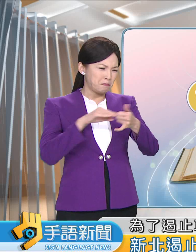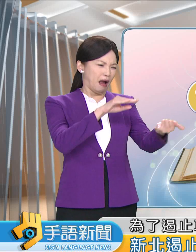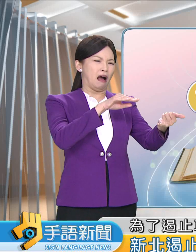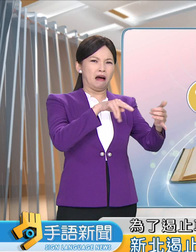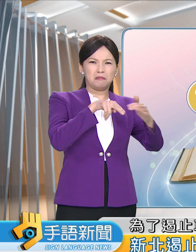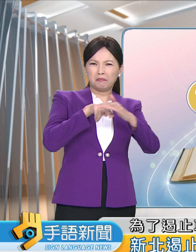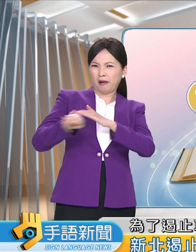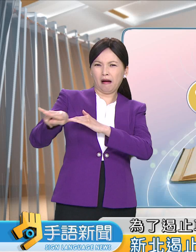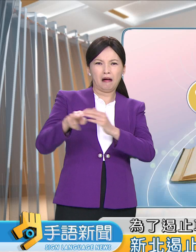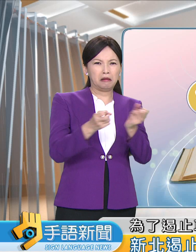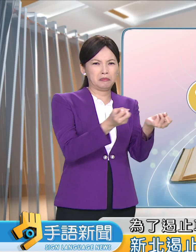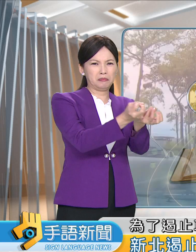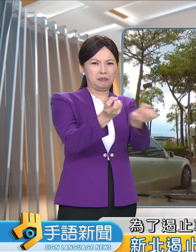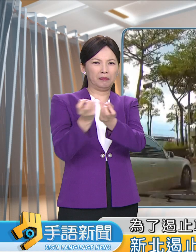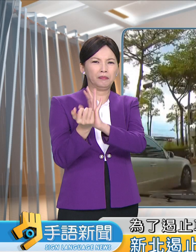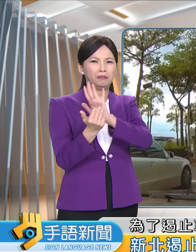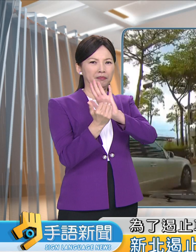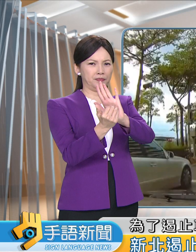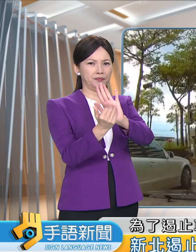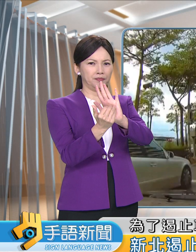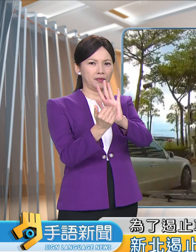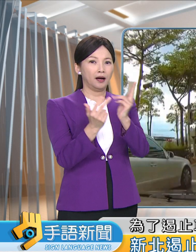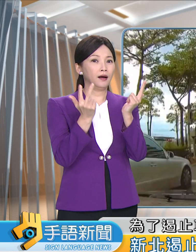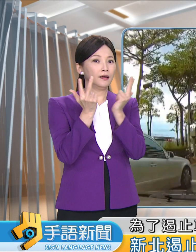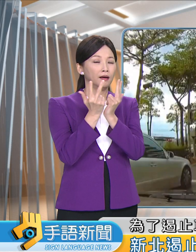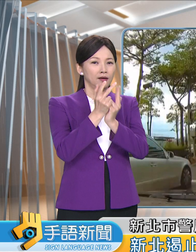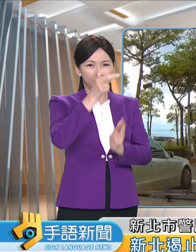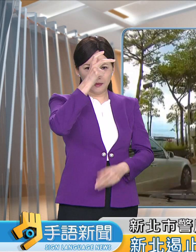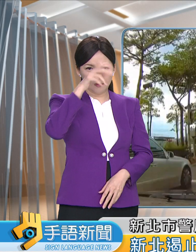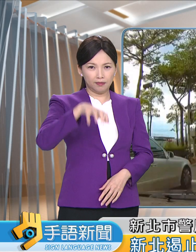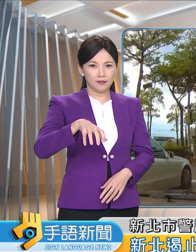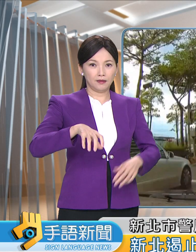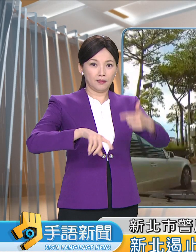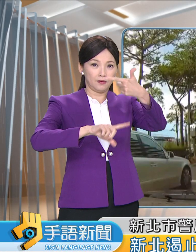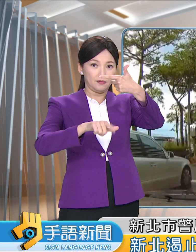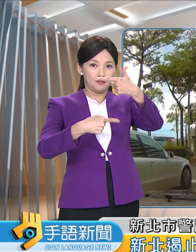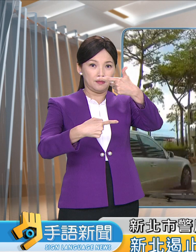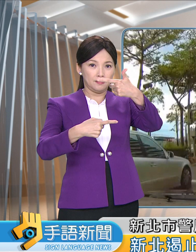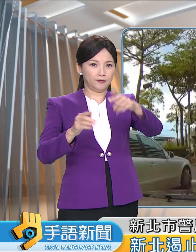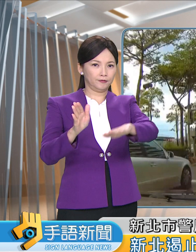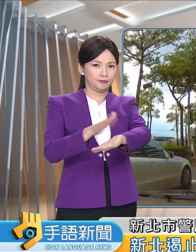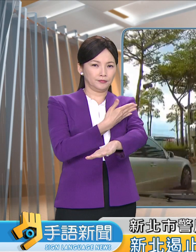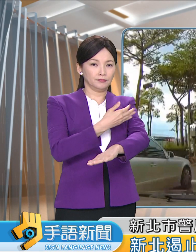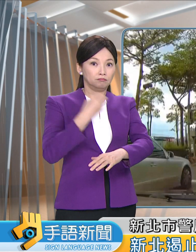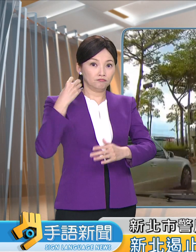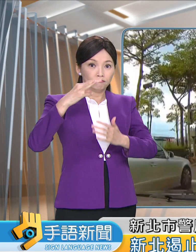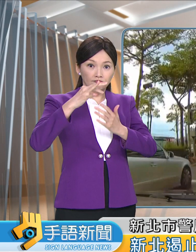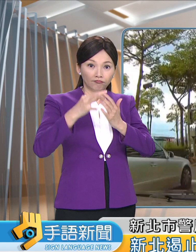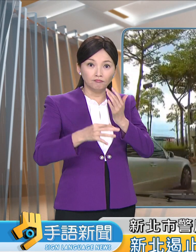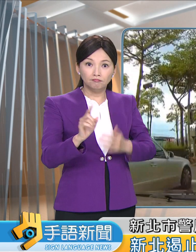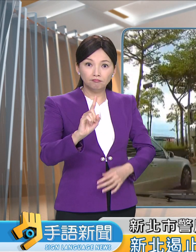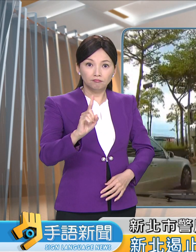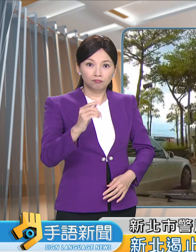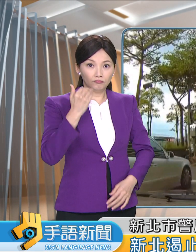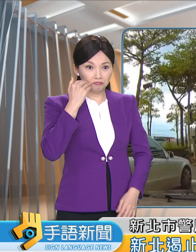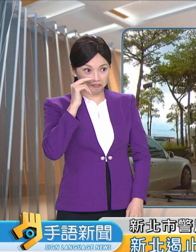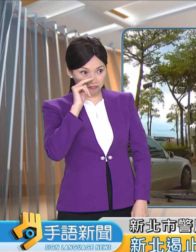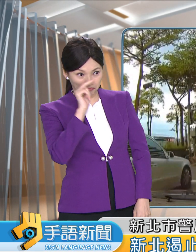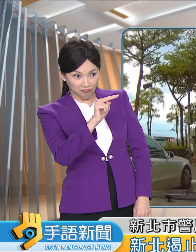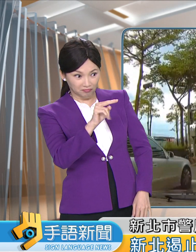為了要遏止車禍肇事逃逸行為新北市警局從六月一號開始要實施檢